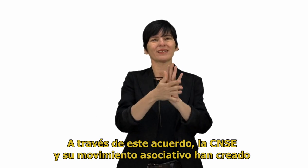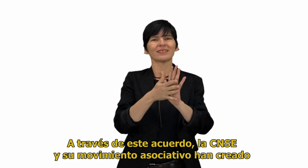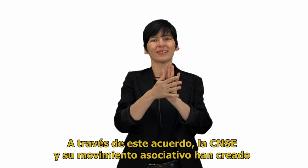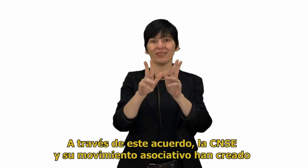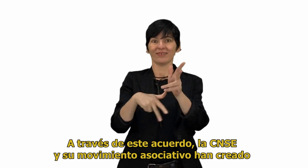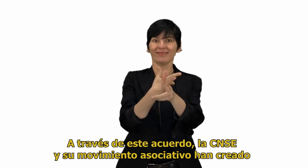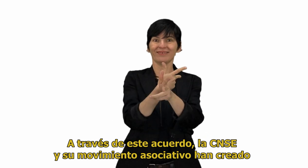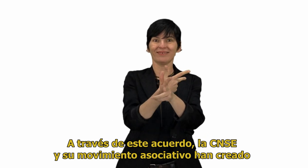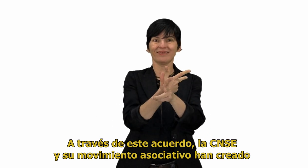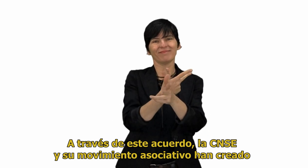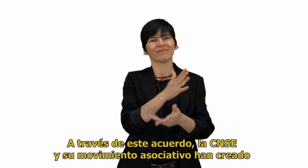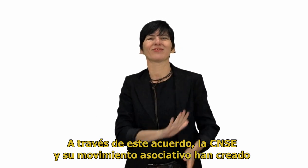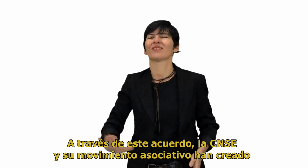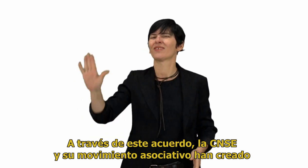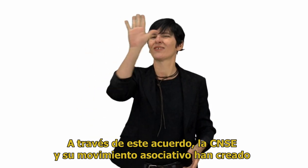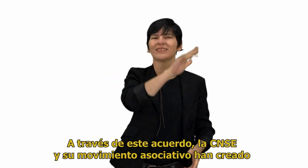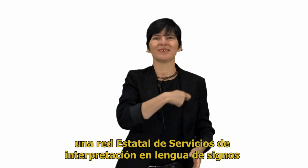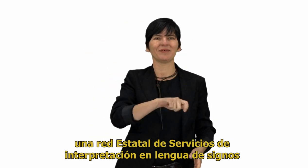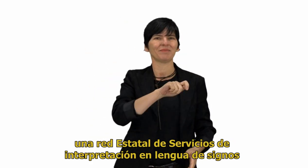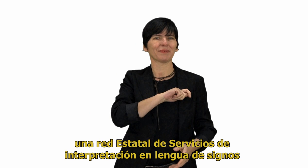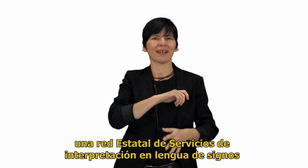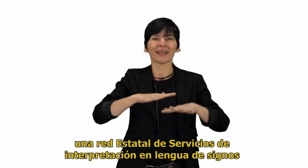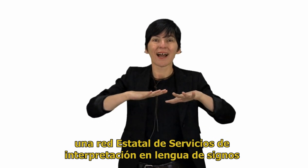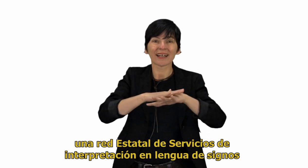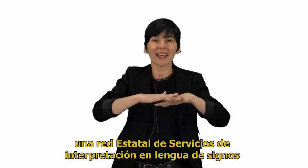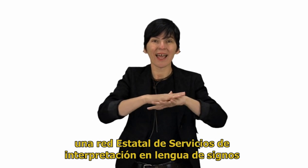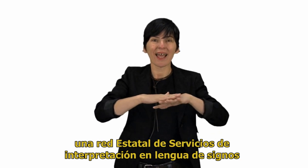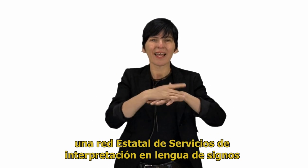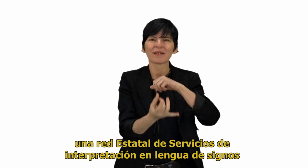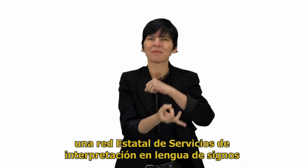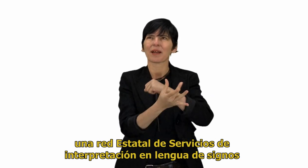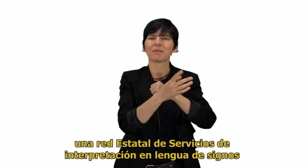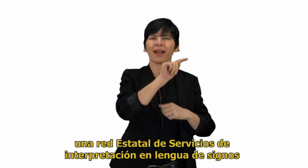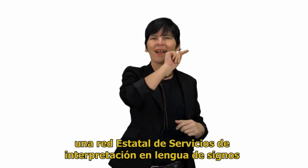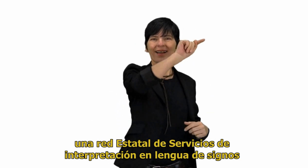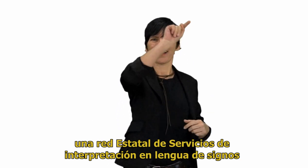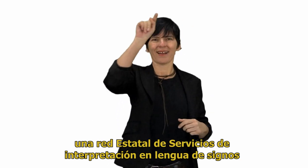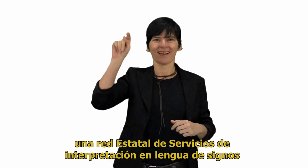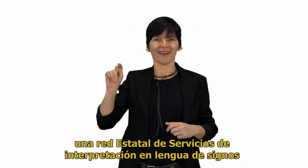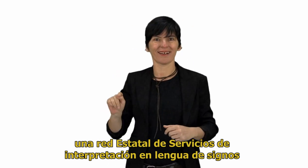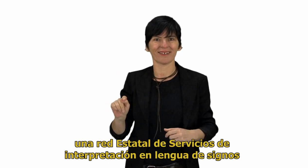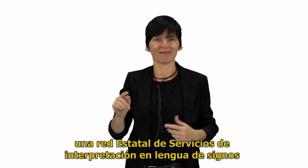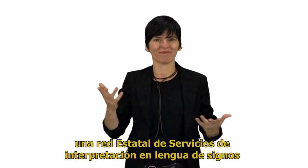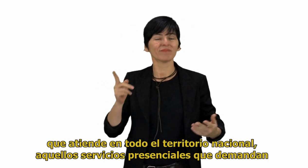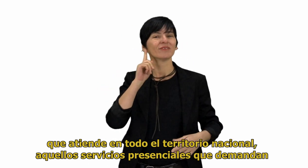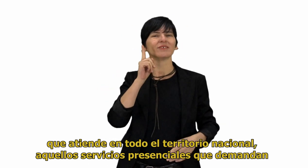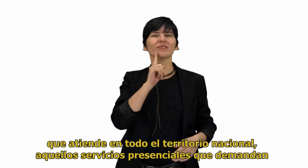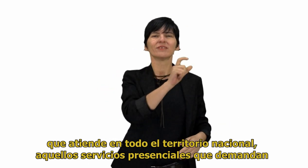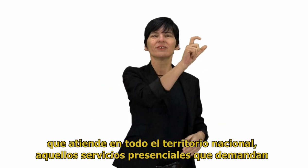movimiento asociativo han creado una red estatal de servicios de interpretación en lengua de signos que atiende